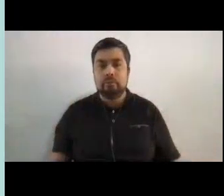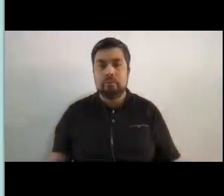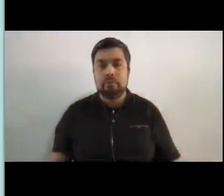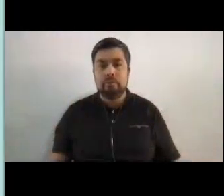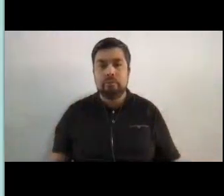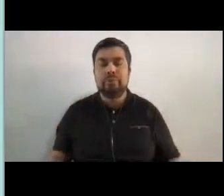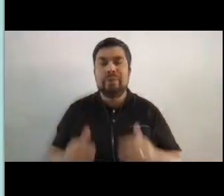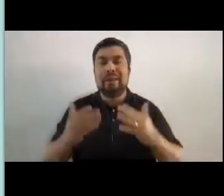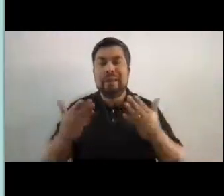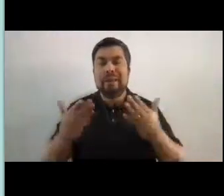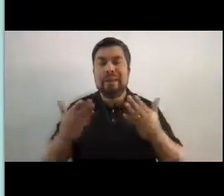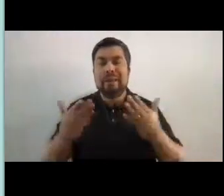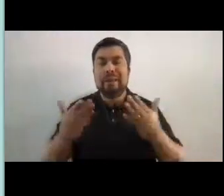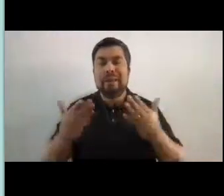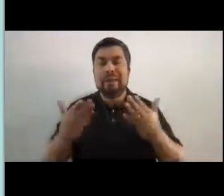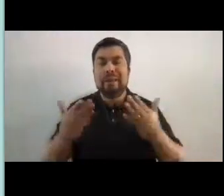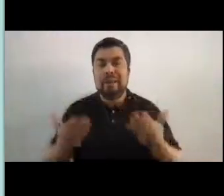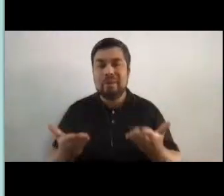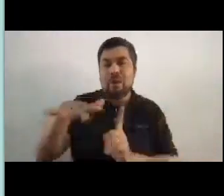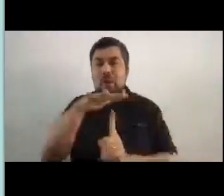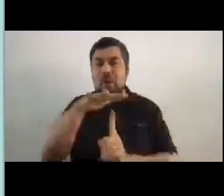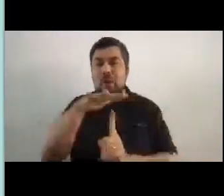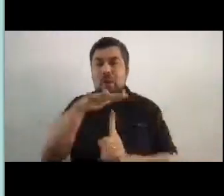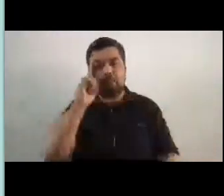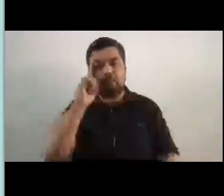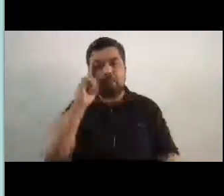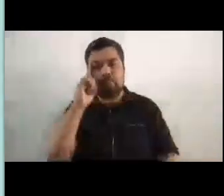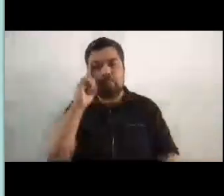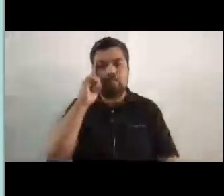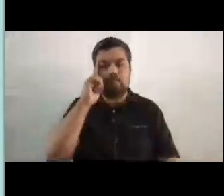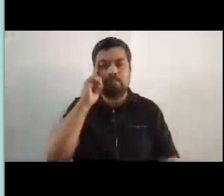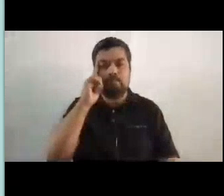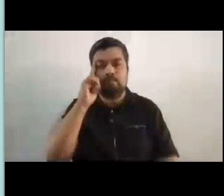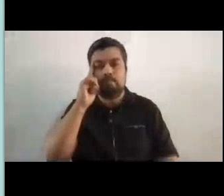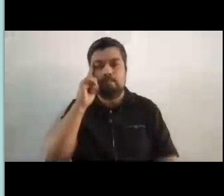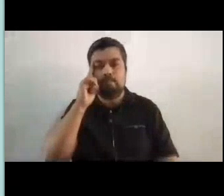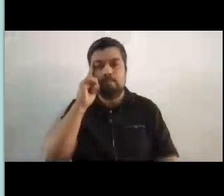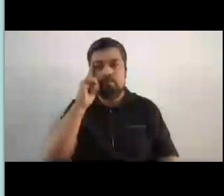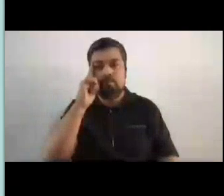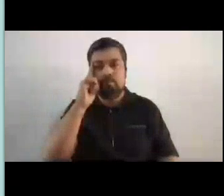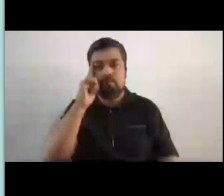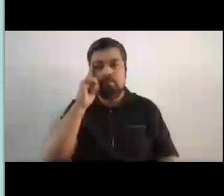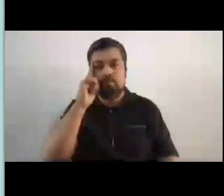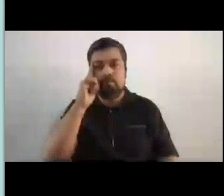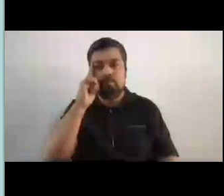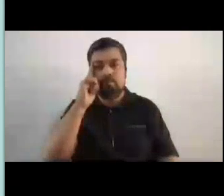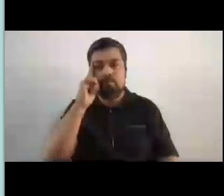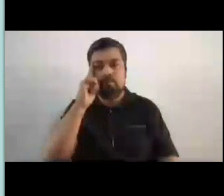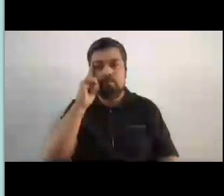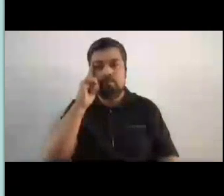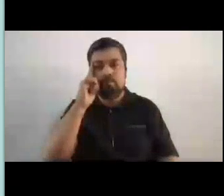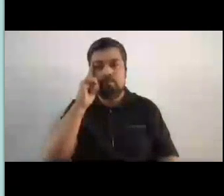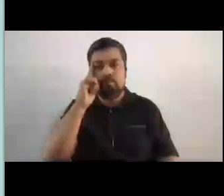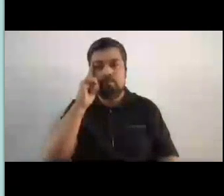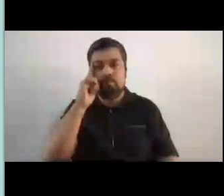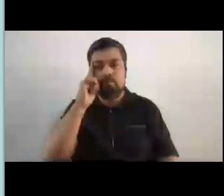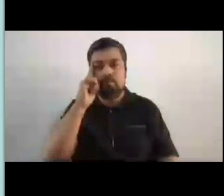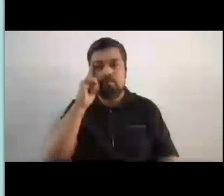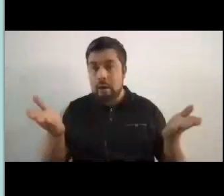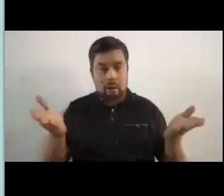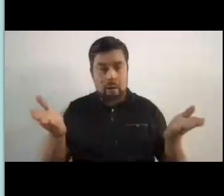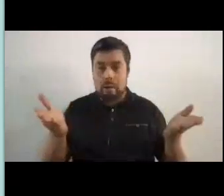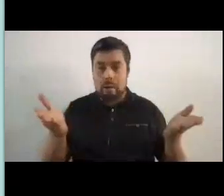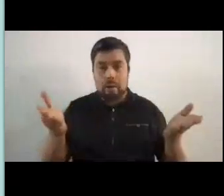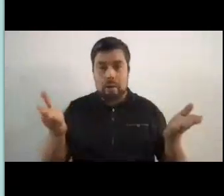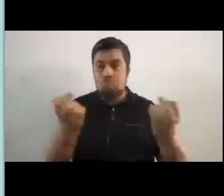Entonces, en este contexto, pensando, bueno, si esta gran cantidad de personas sordas está en las escuelas enseñando a